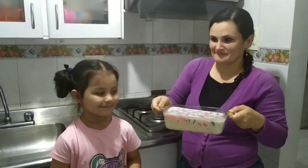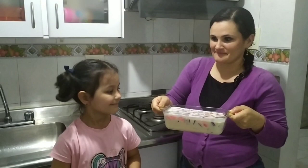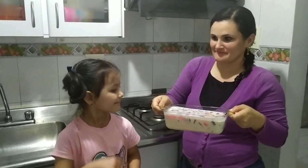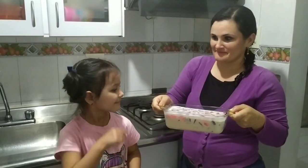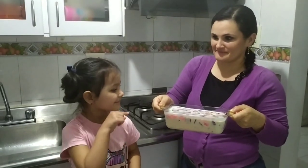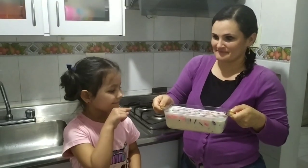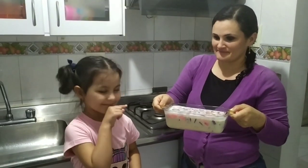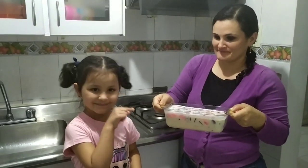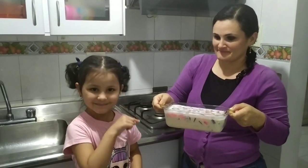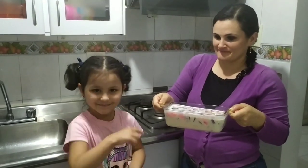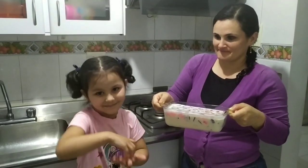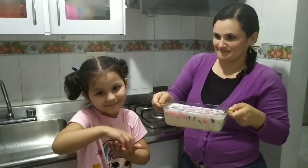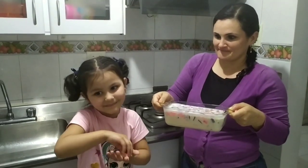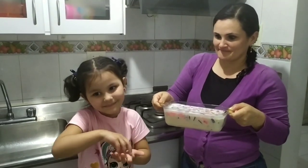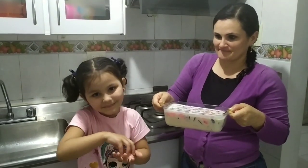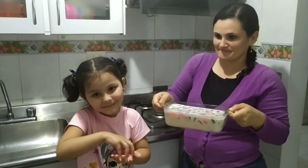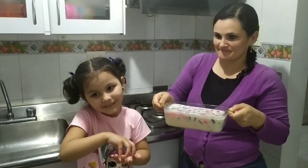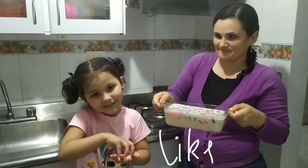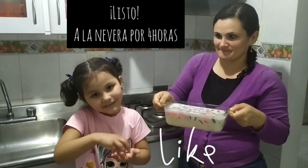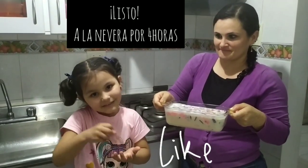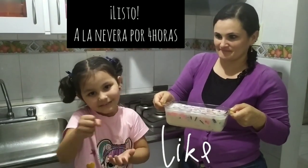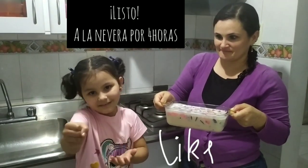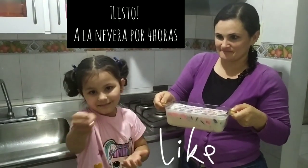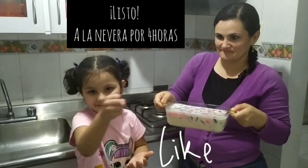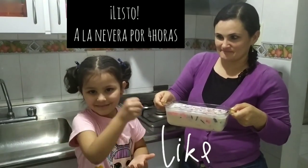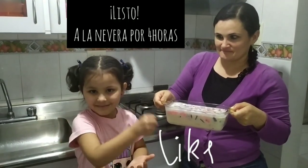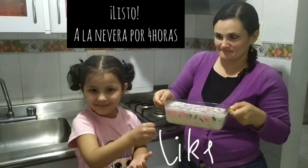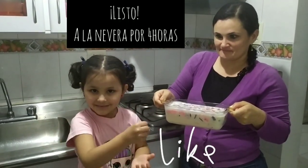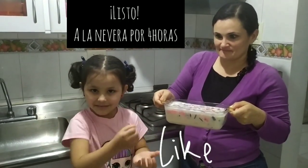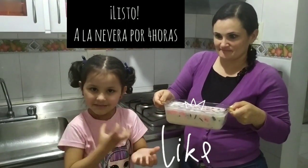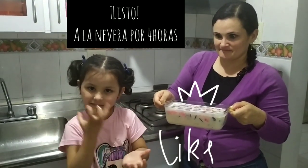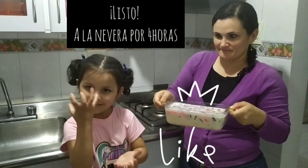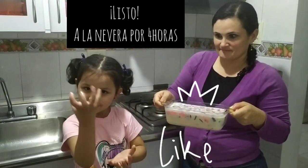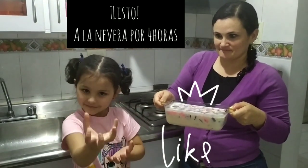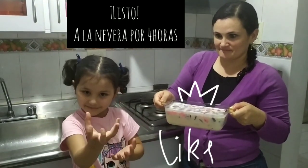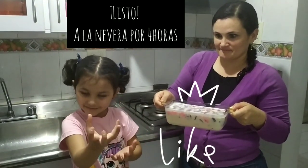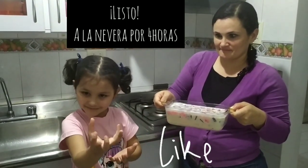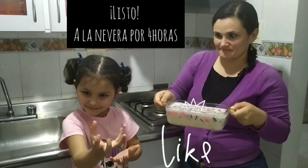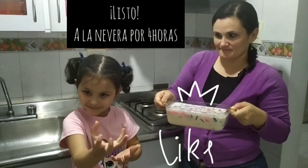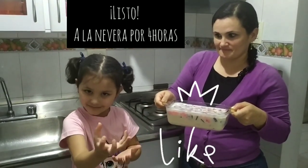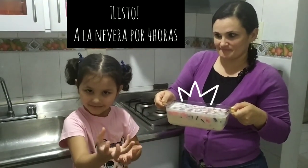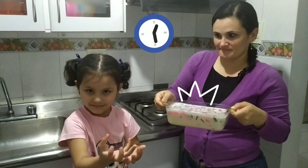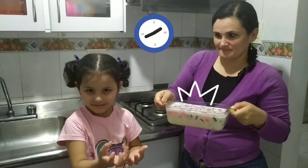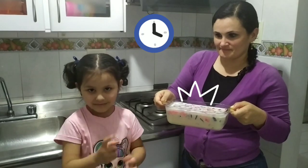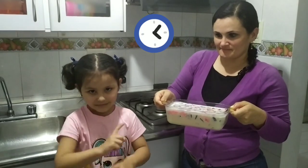Vamos a meter la gelatina en la nevera 4 horas.